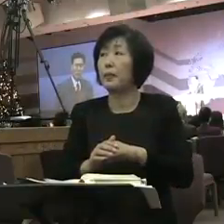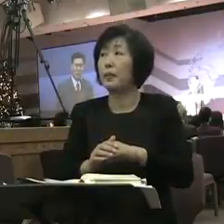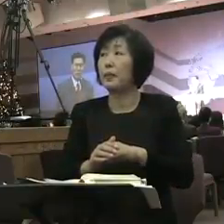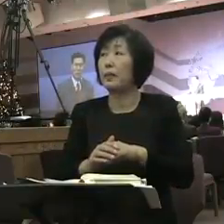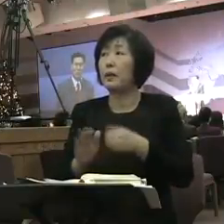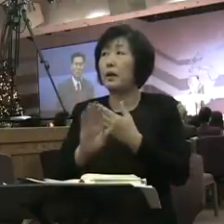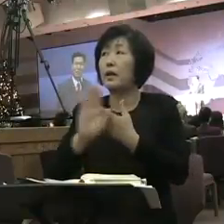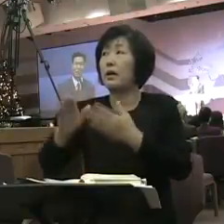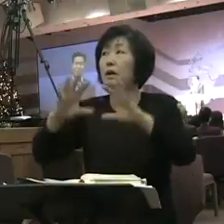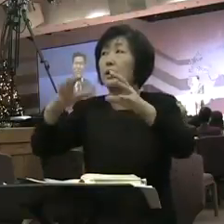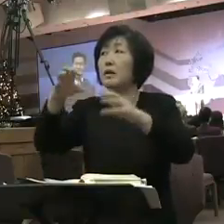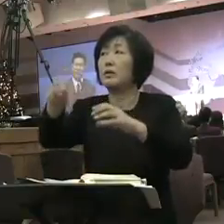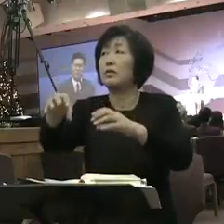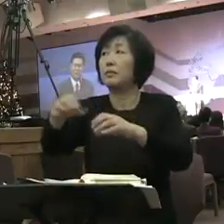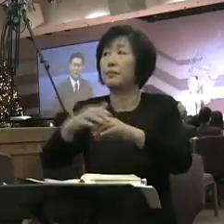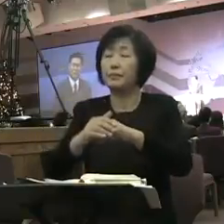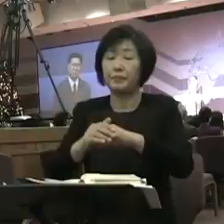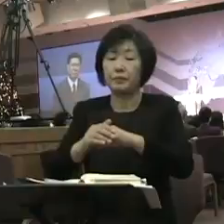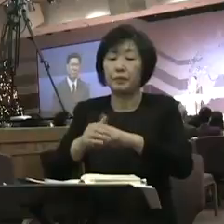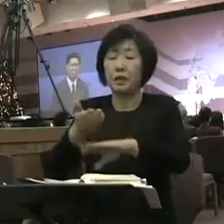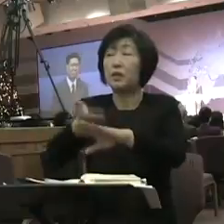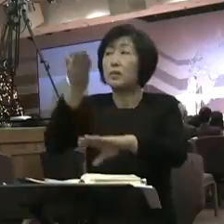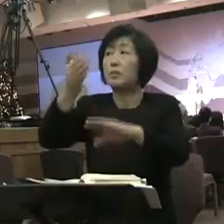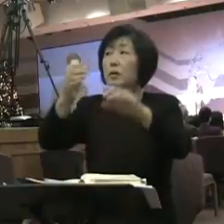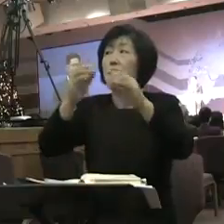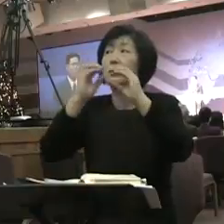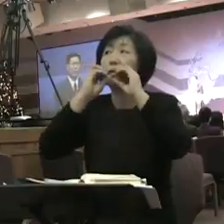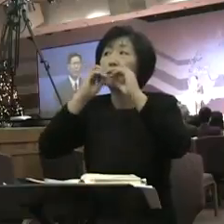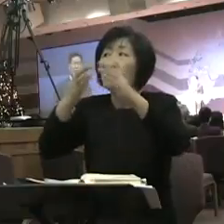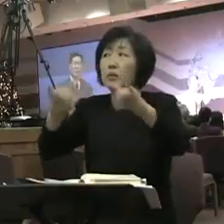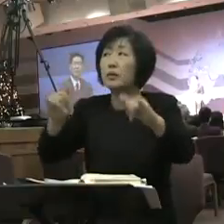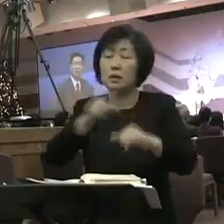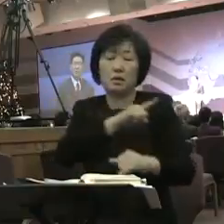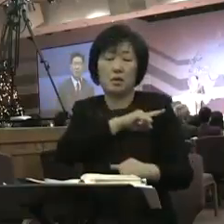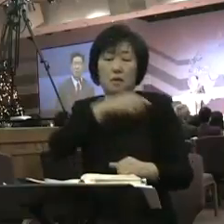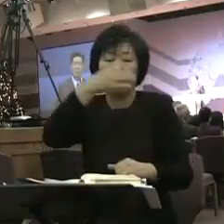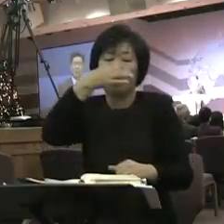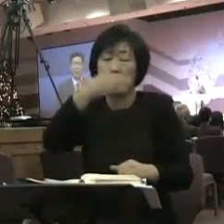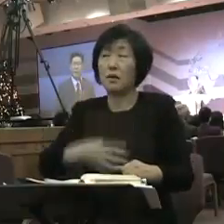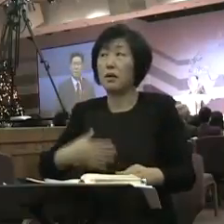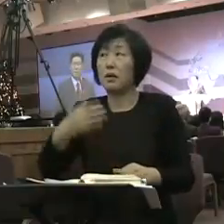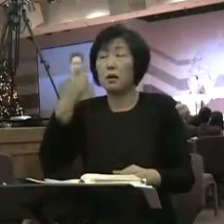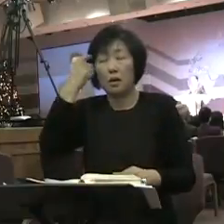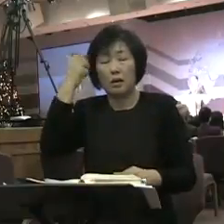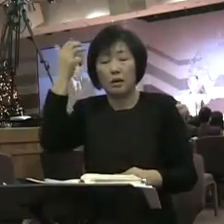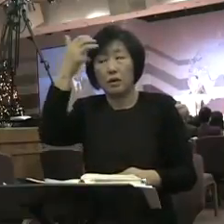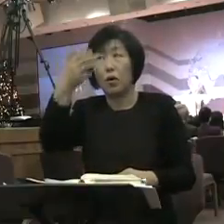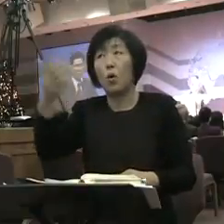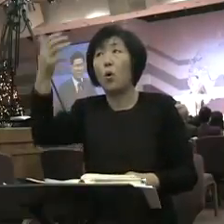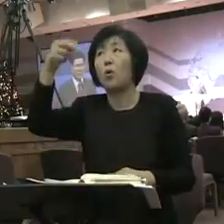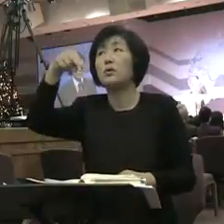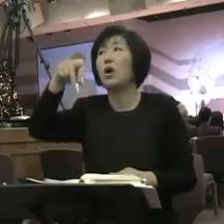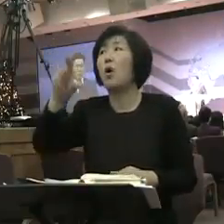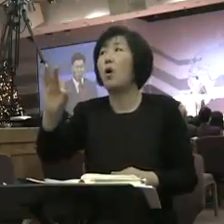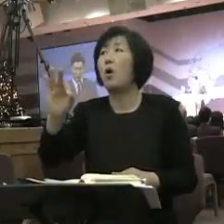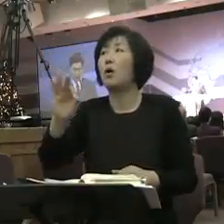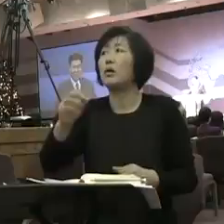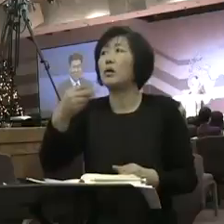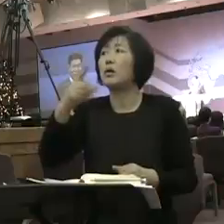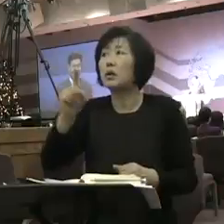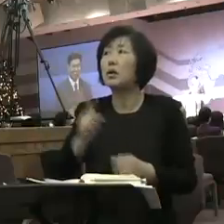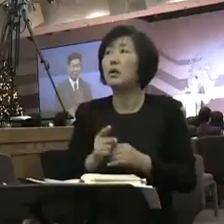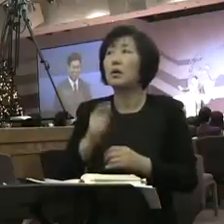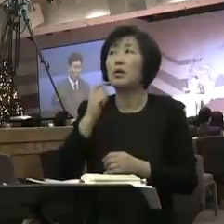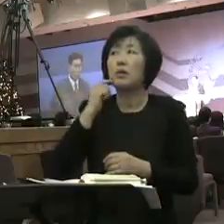제 선배 선교사님들이 저에게 그런 얘기를 하셨어요. 가장 힘든 것은 영성이다. 왜냐하면요,